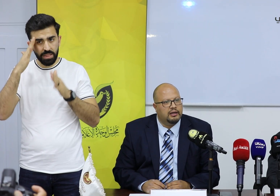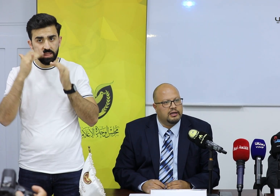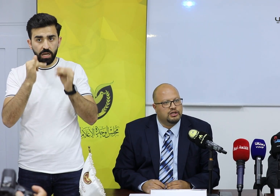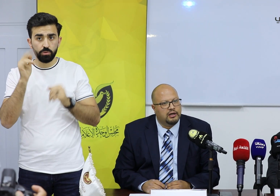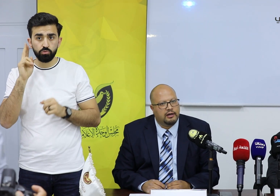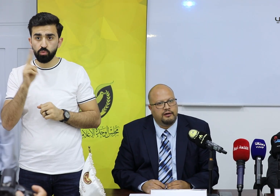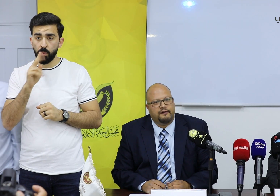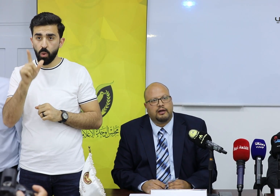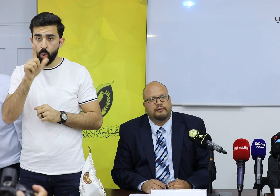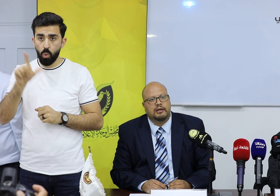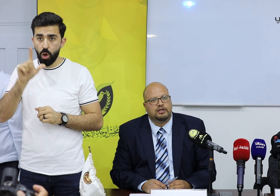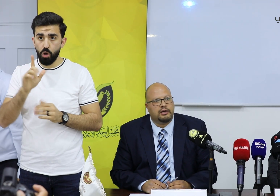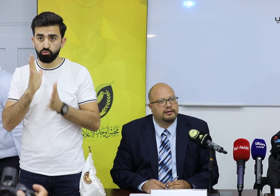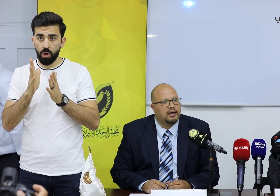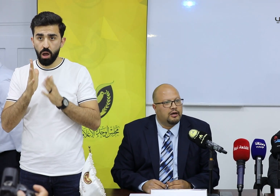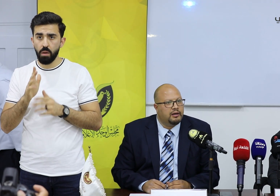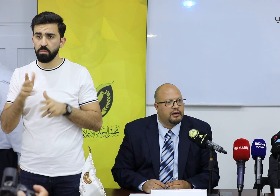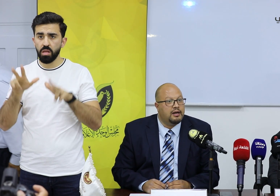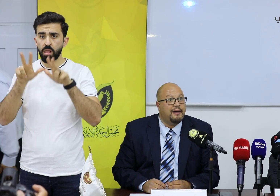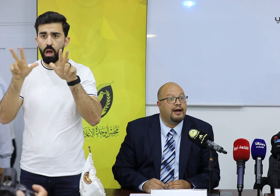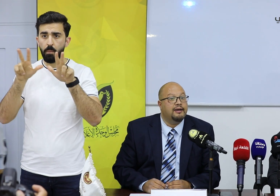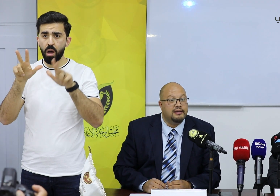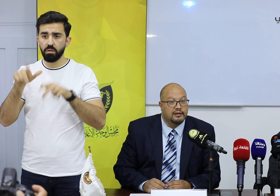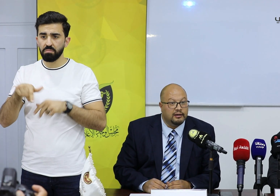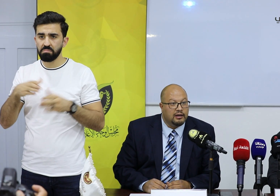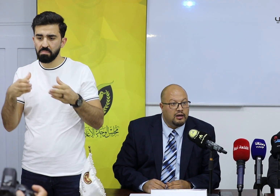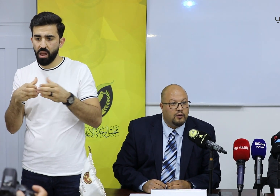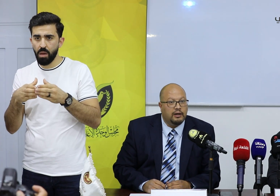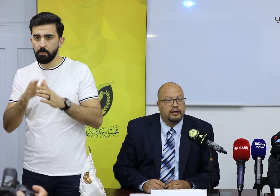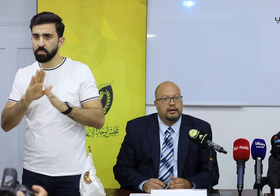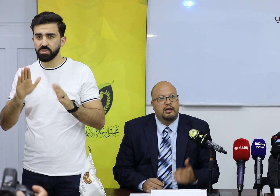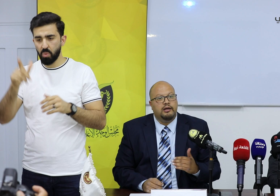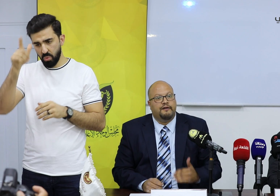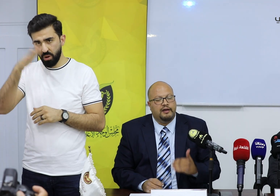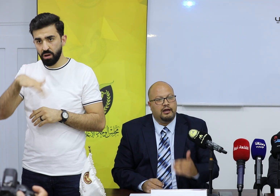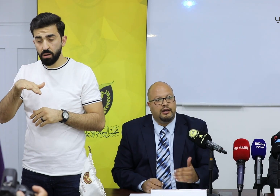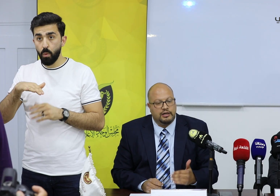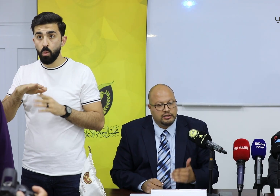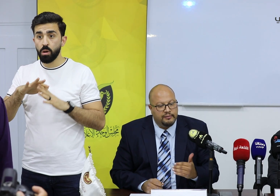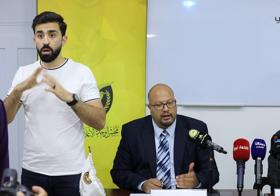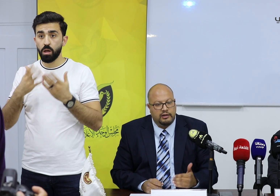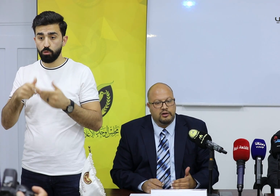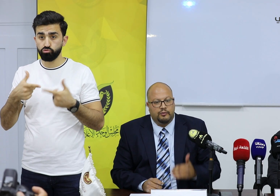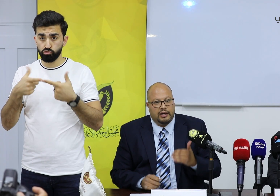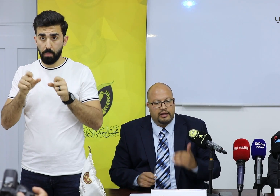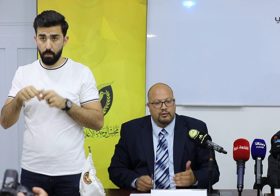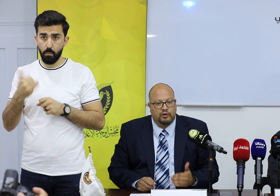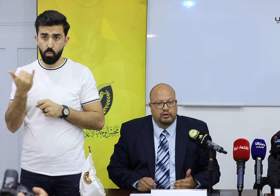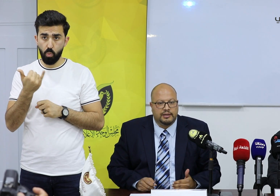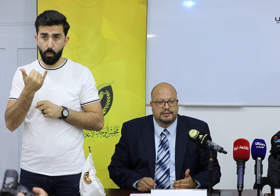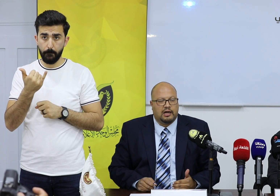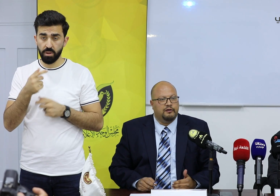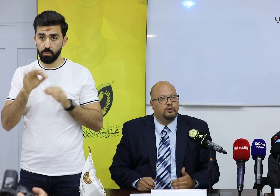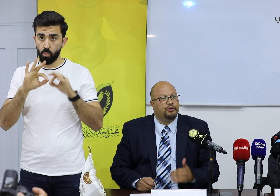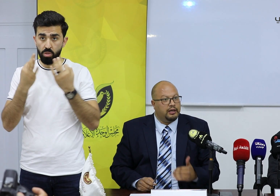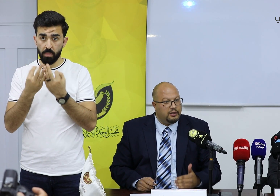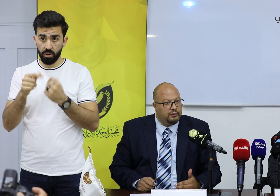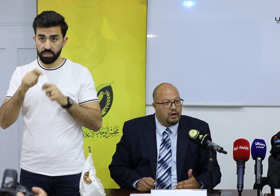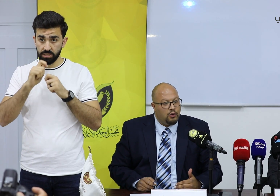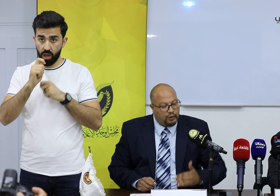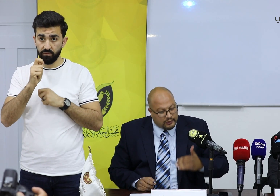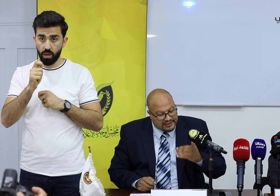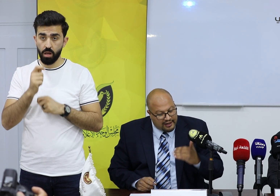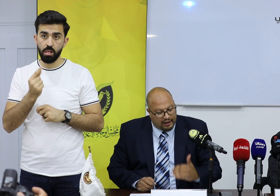بلغة الإشارة فقط بنشرات الأخبار المحلية، ولكن إحنا في هذا الاجتماع اليوم بهذا المؤتمر الصحفي